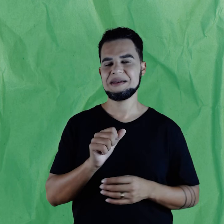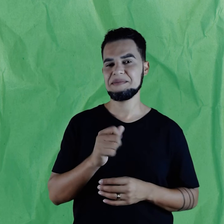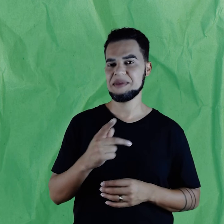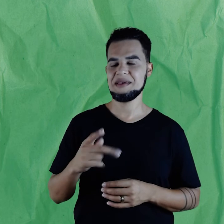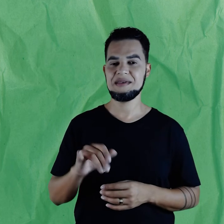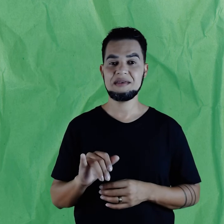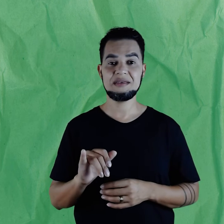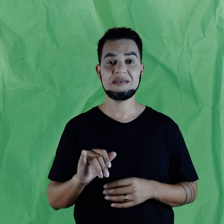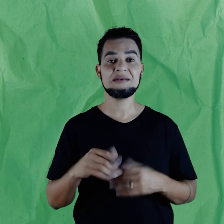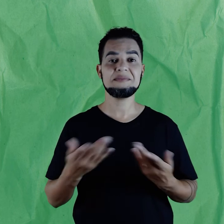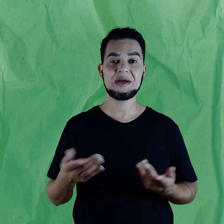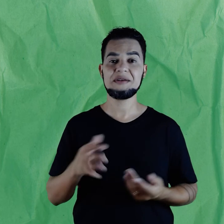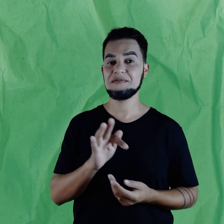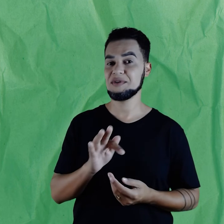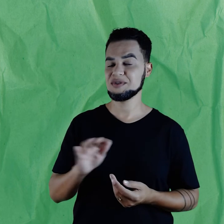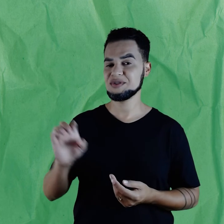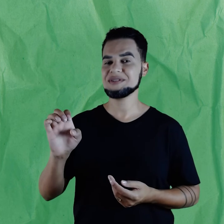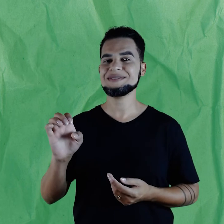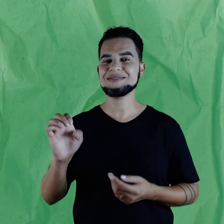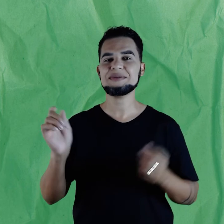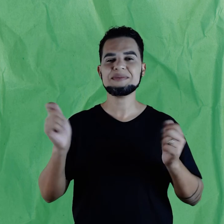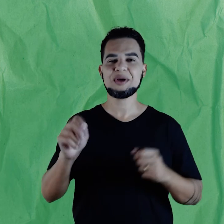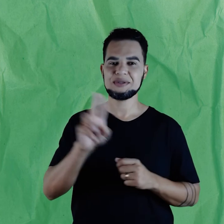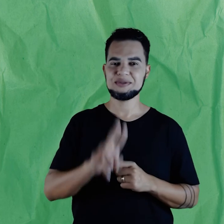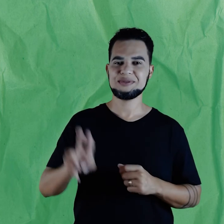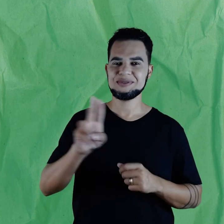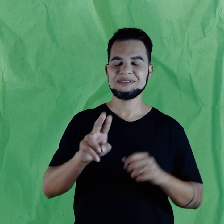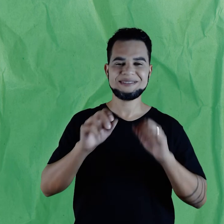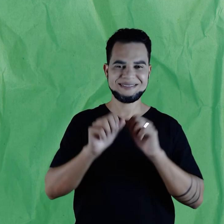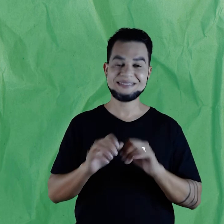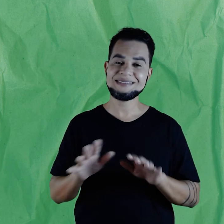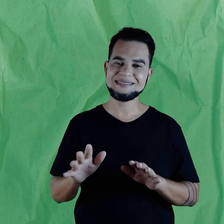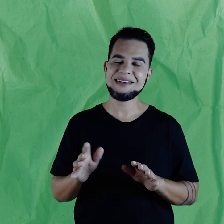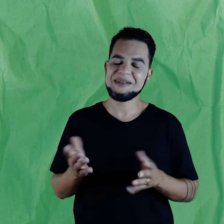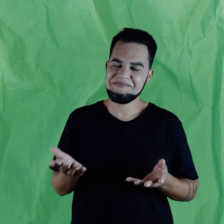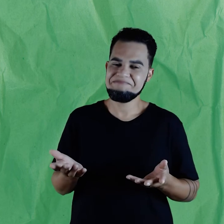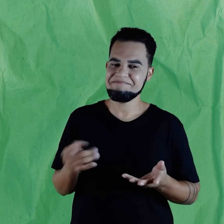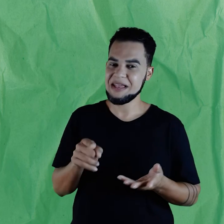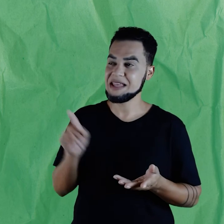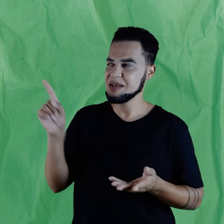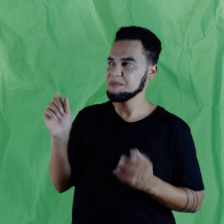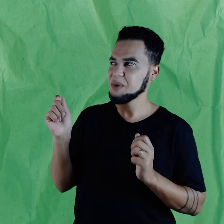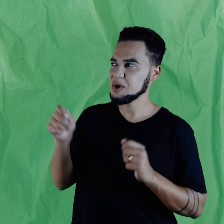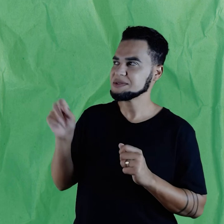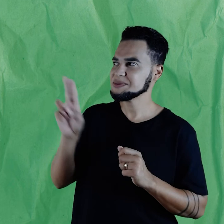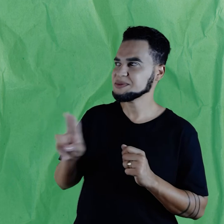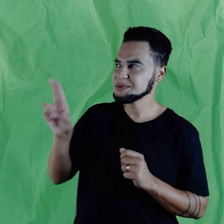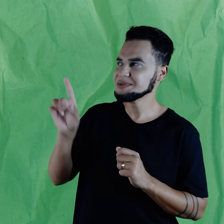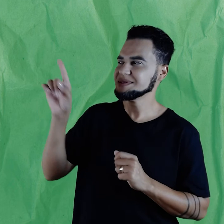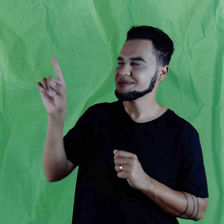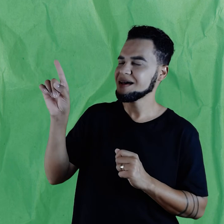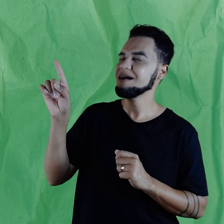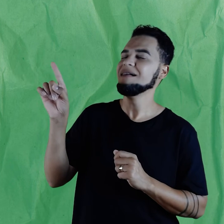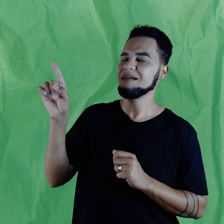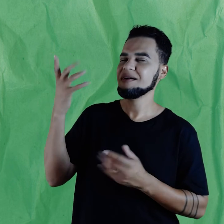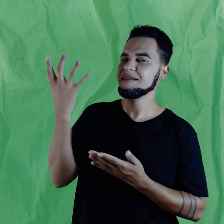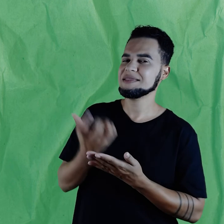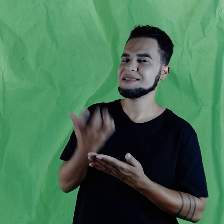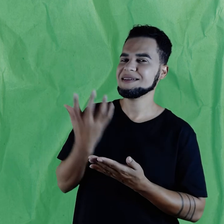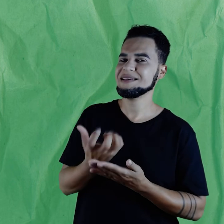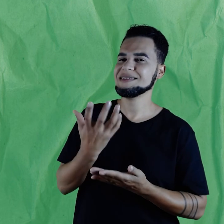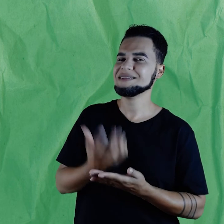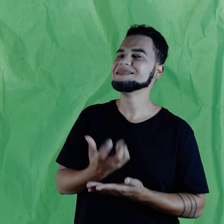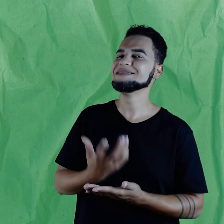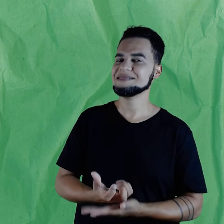API para que o front-end possa utilizar, para que o front-end possa consumi-las e renderizar